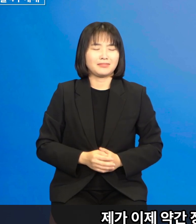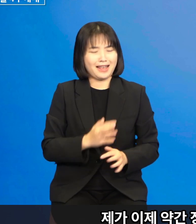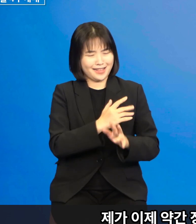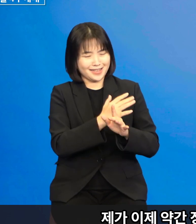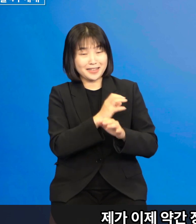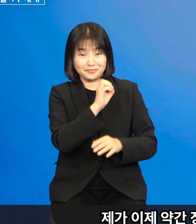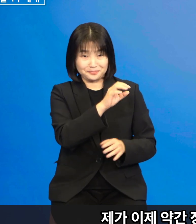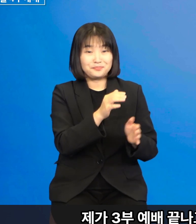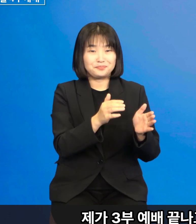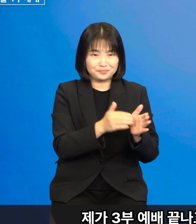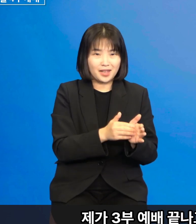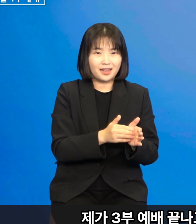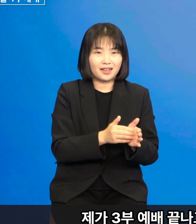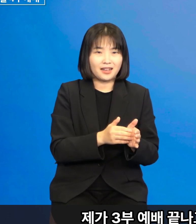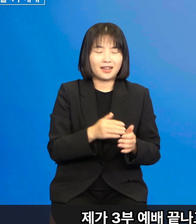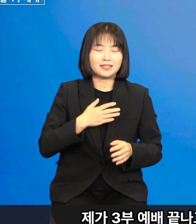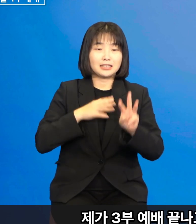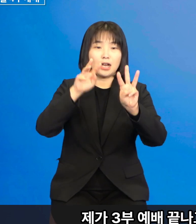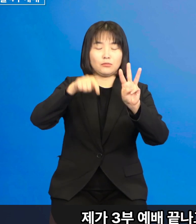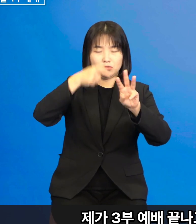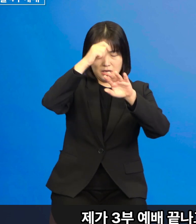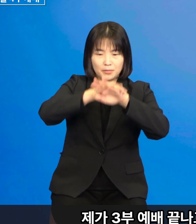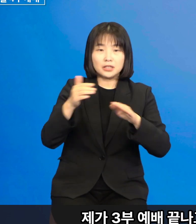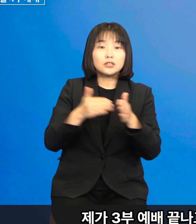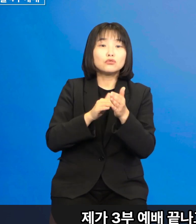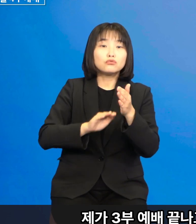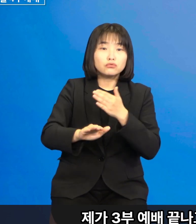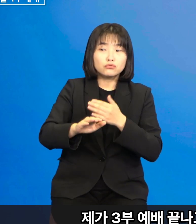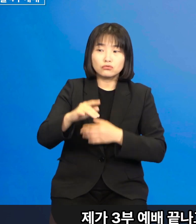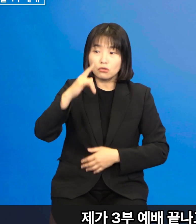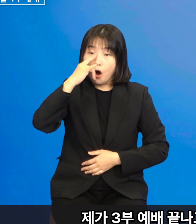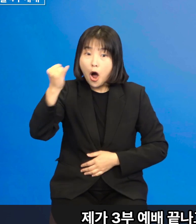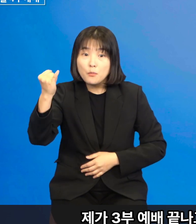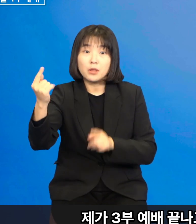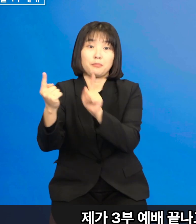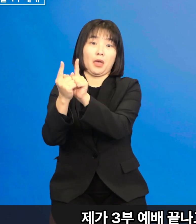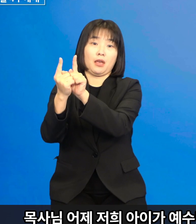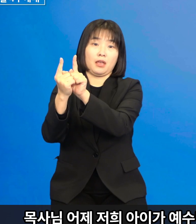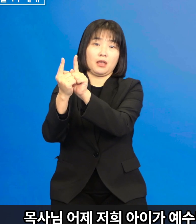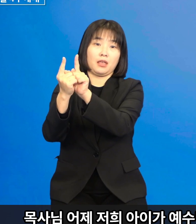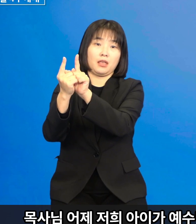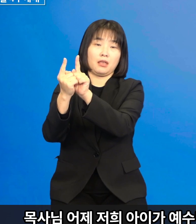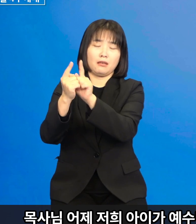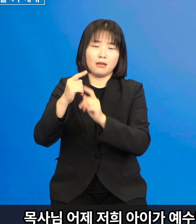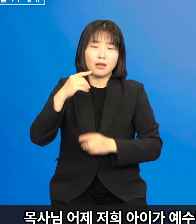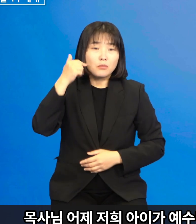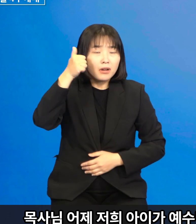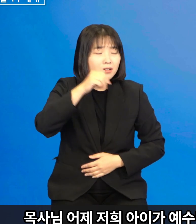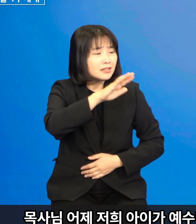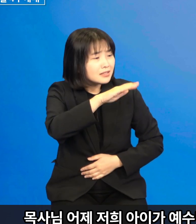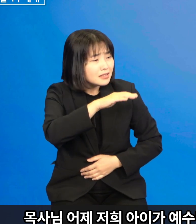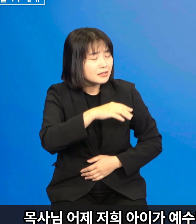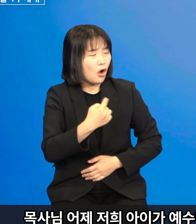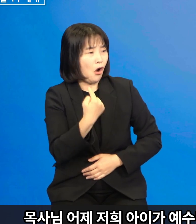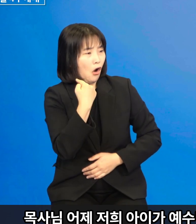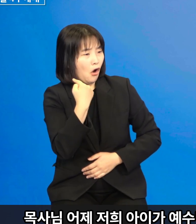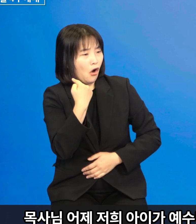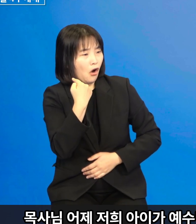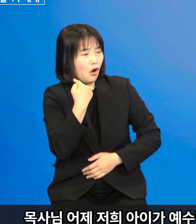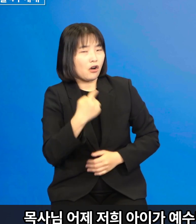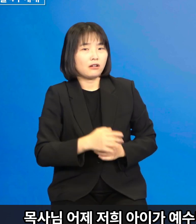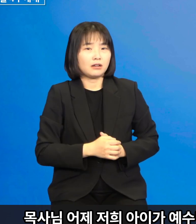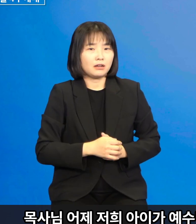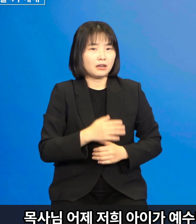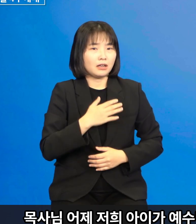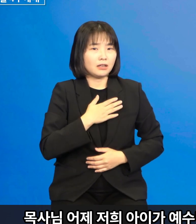이렇게 했는데 제가 3부 예배 끝나고 그 어머니를 만났습니다. 목사님, 어제